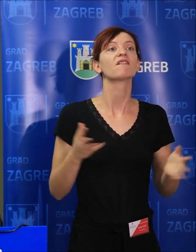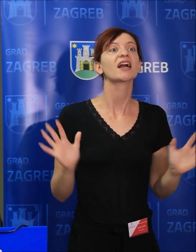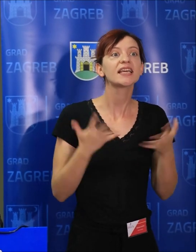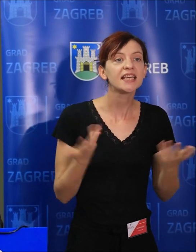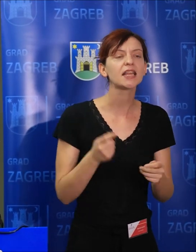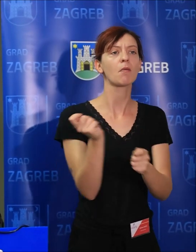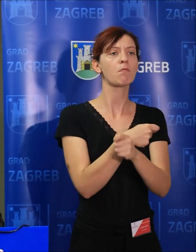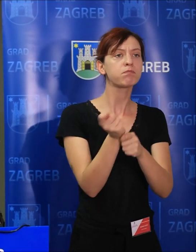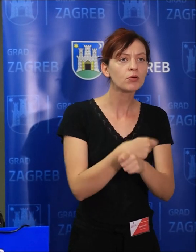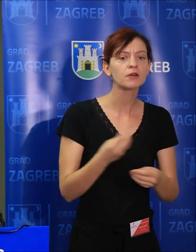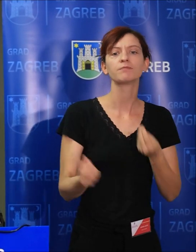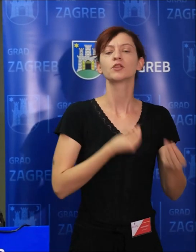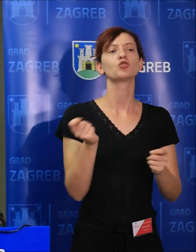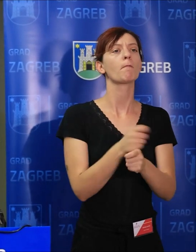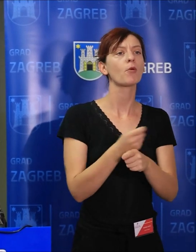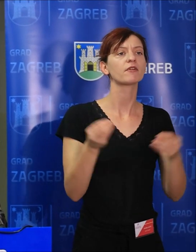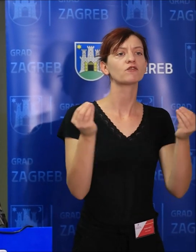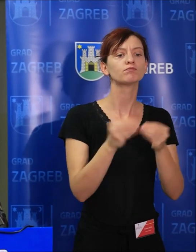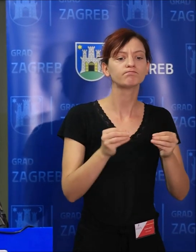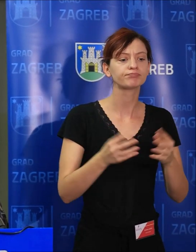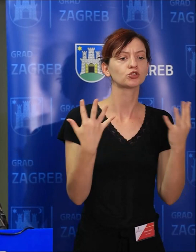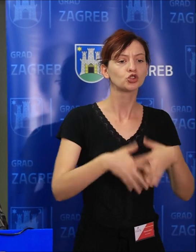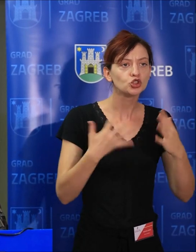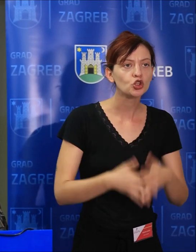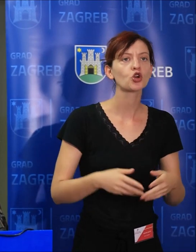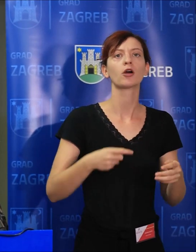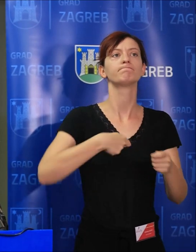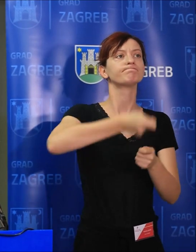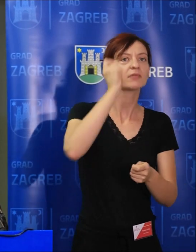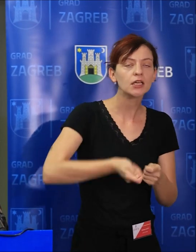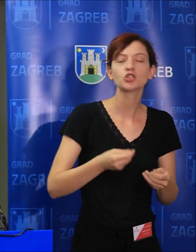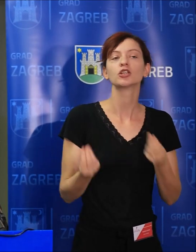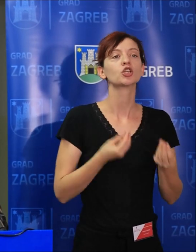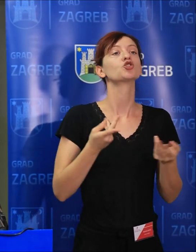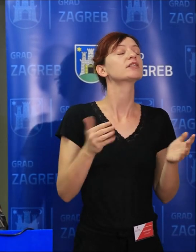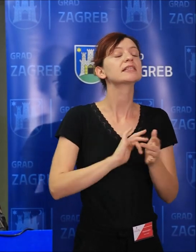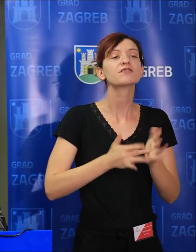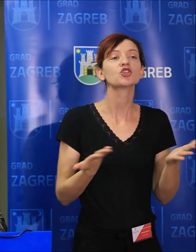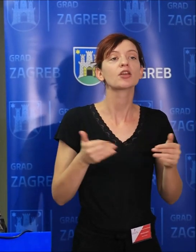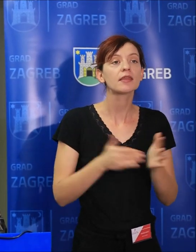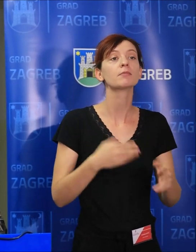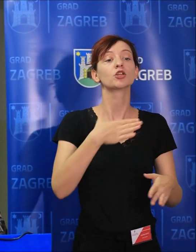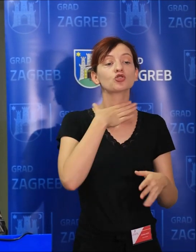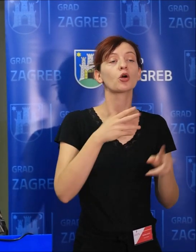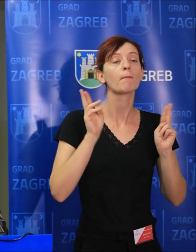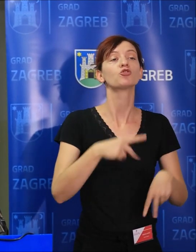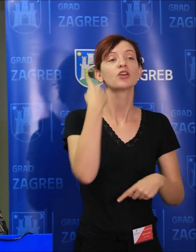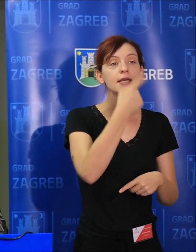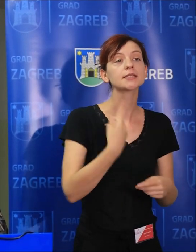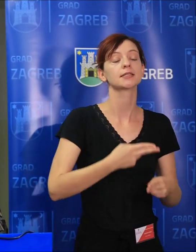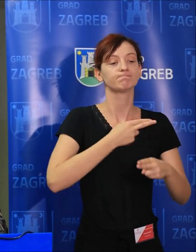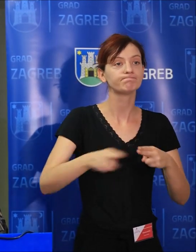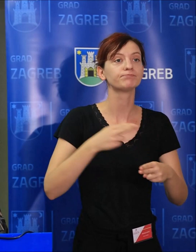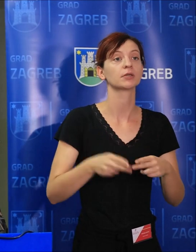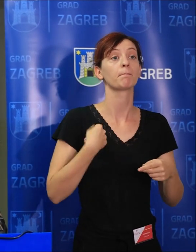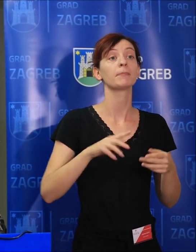sanacije, popravka nekog stroja, ličenja nekog zida, dakle svega ono što je potrebno, kažem, da škole izgledaju uredno. O toj